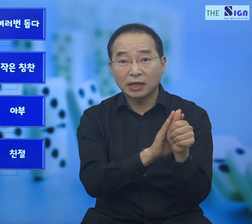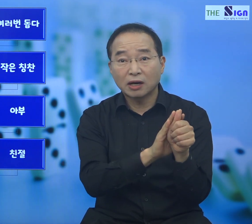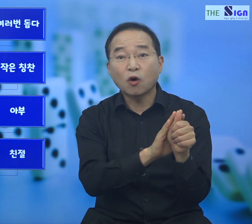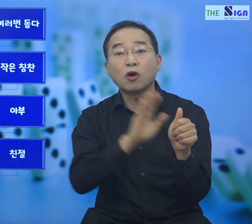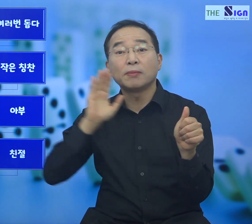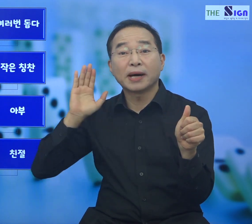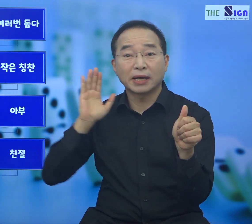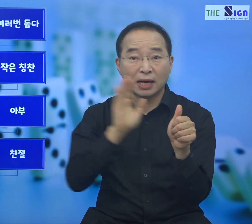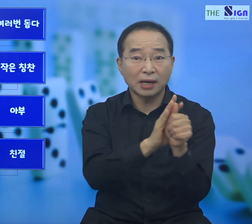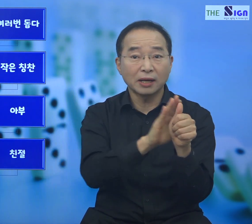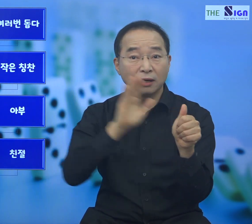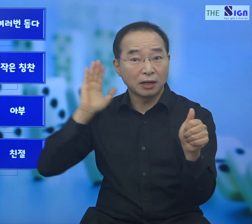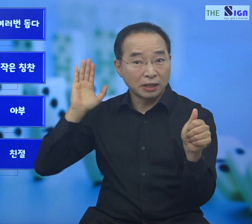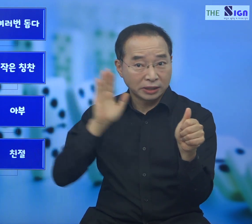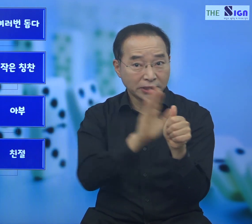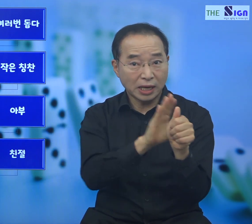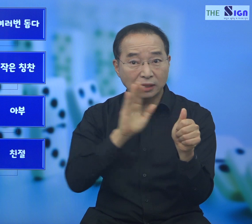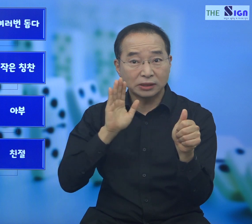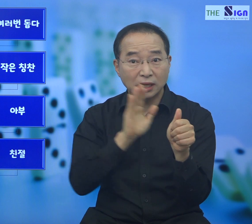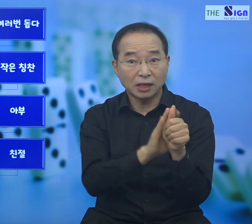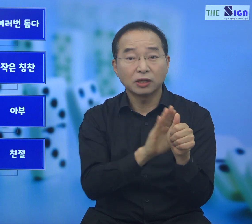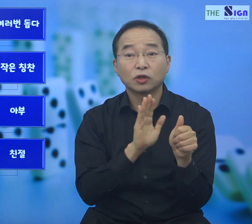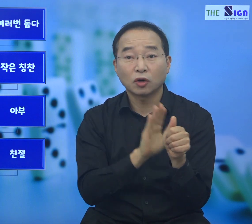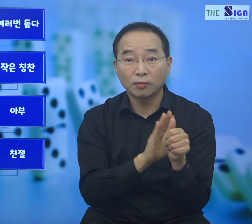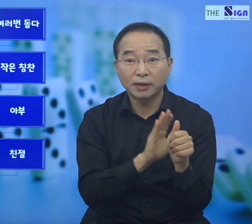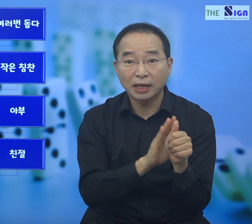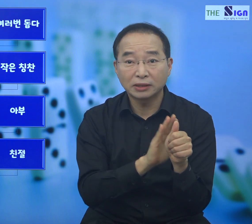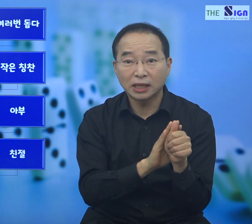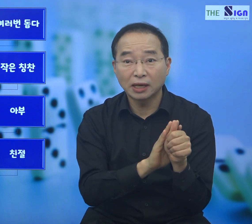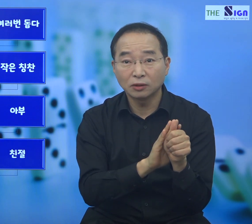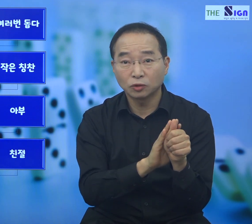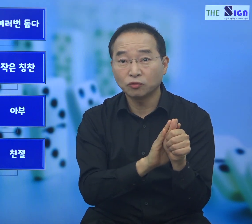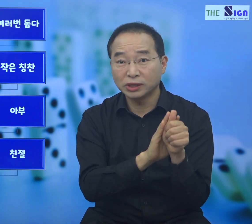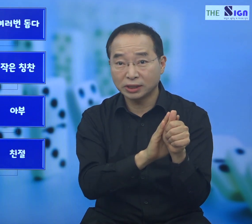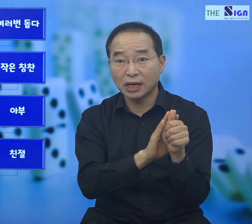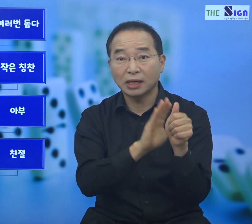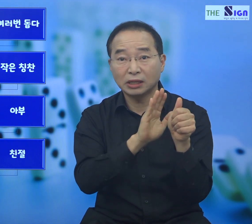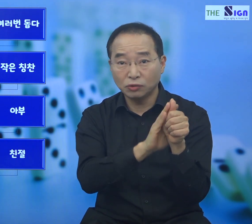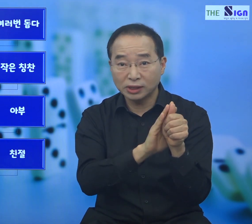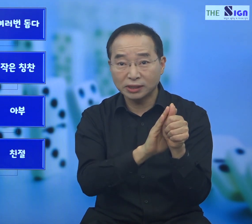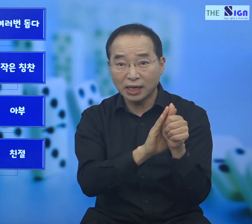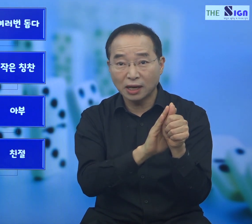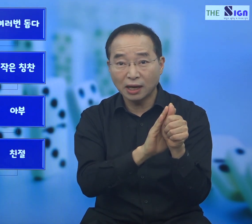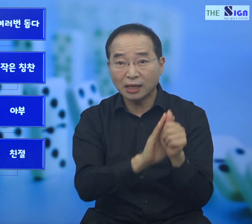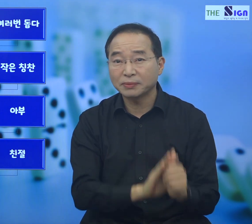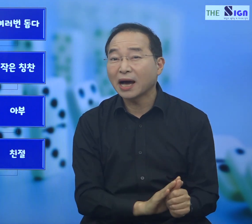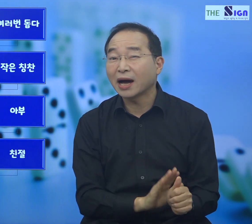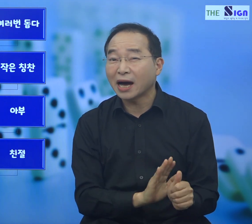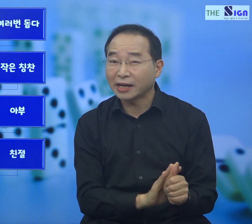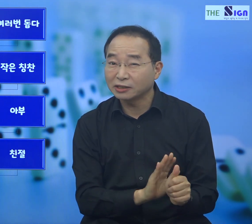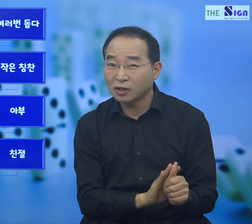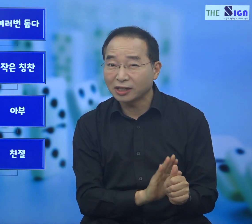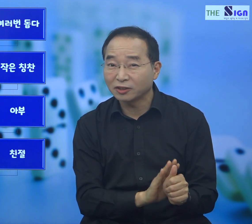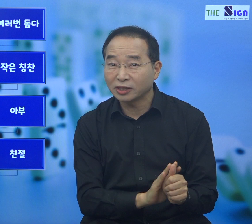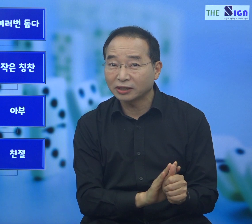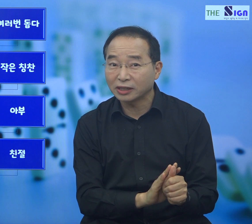자체가 얼마나 크게 하느냐, 여러 번 하느냐, 또 위치가 이 위치냐 아니면 아래에서 하는 거냐에